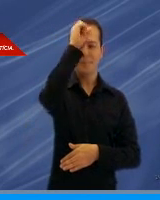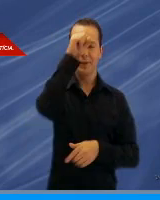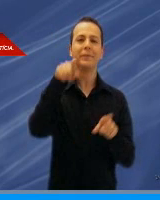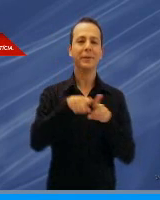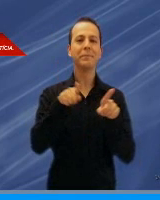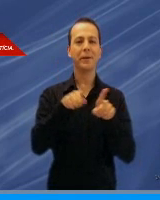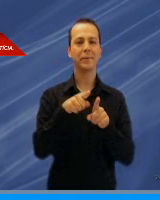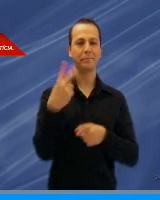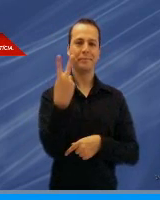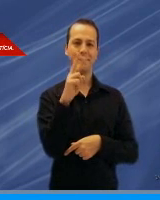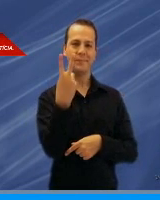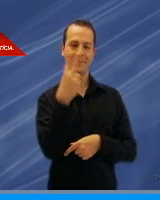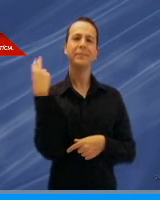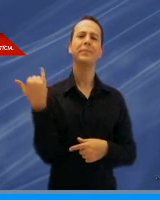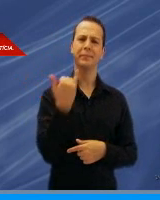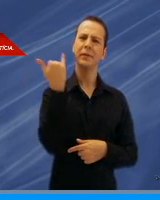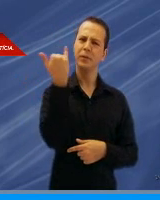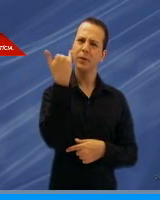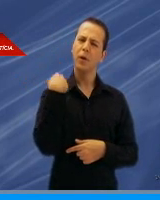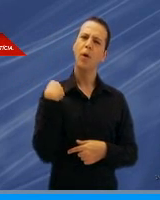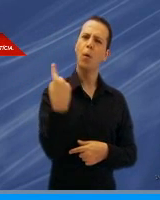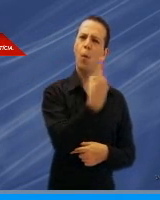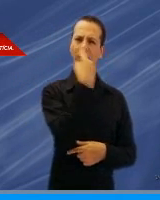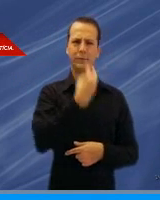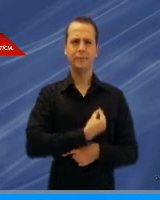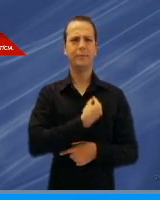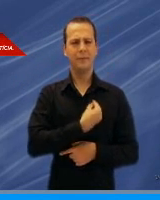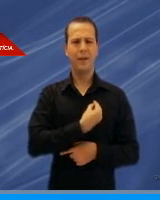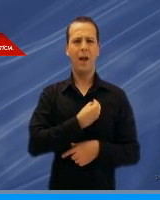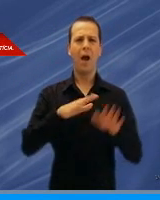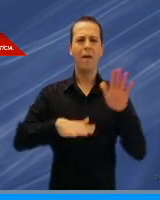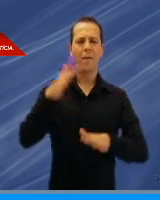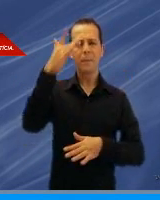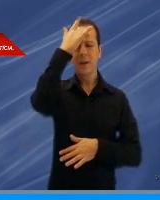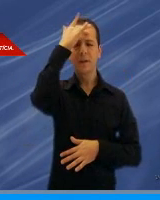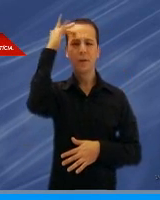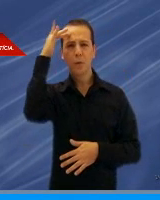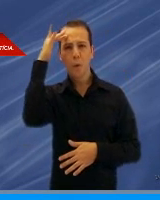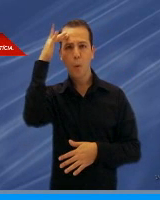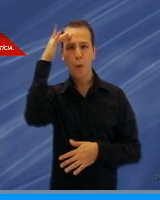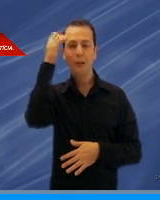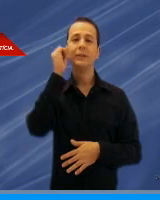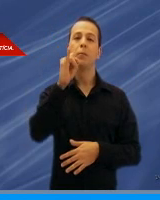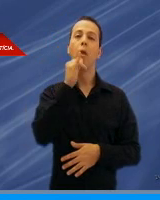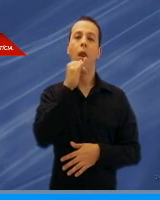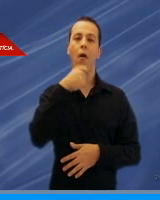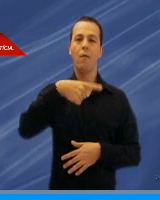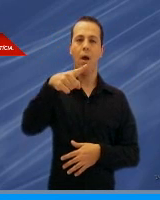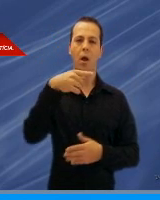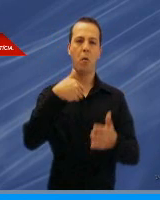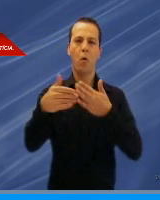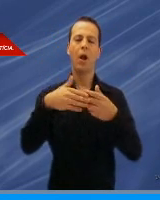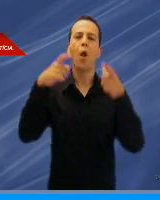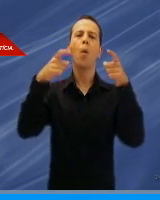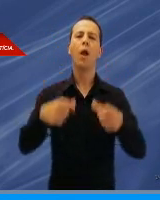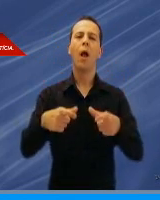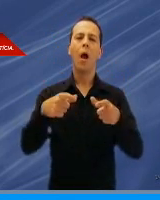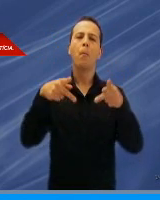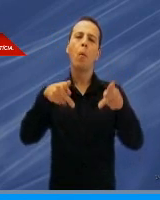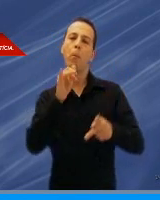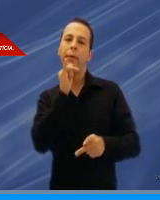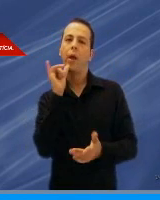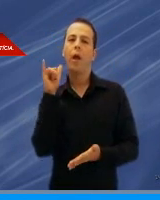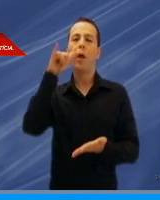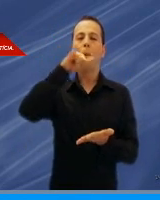português. E muitas vezes exigem que em locais públicos, em aeroportos, ou